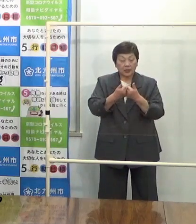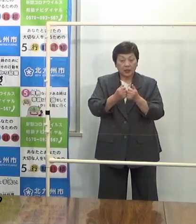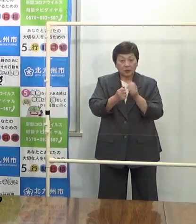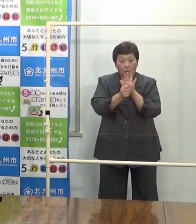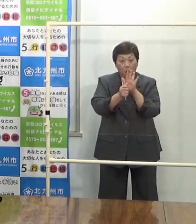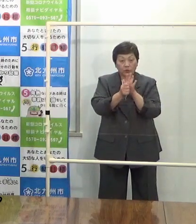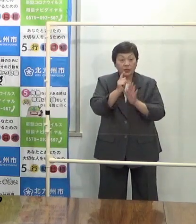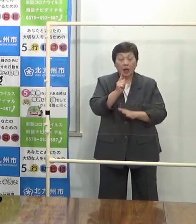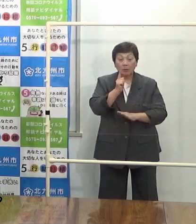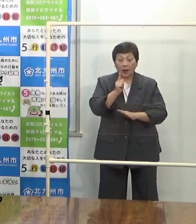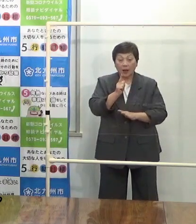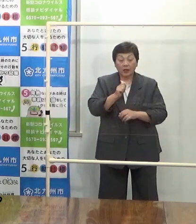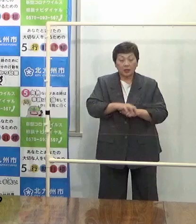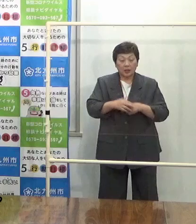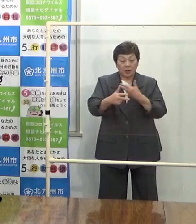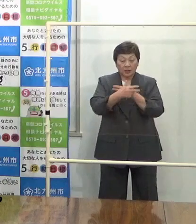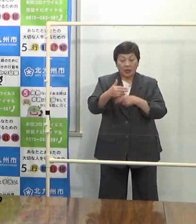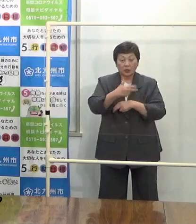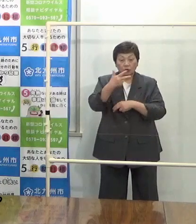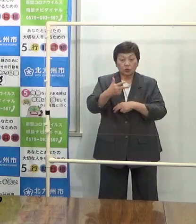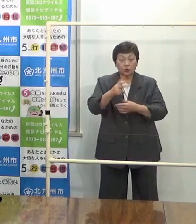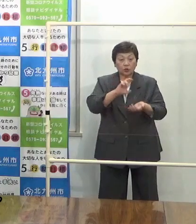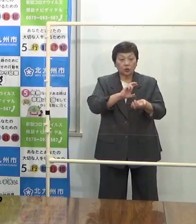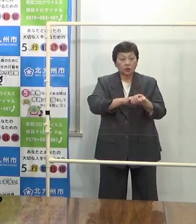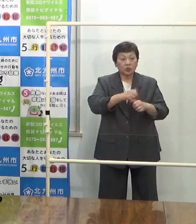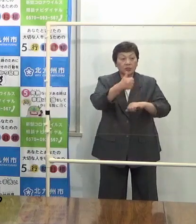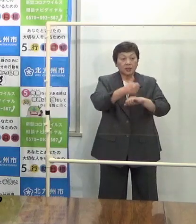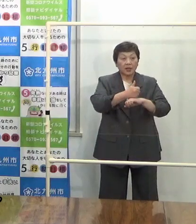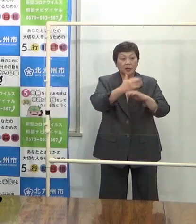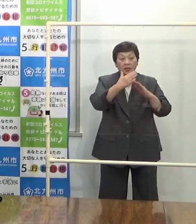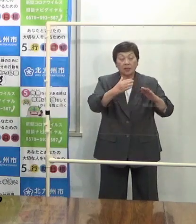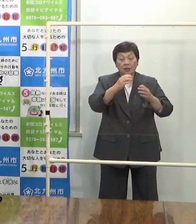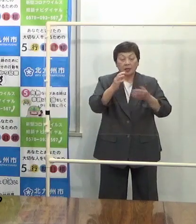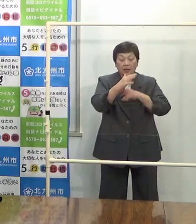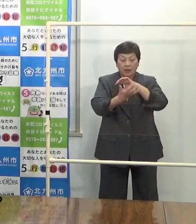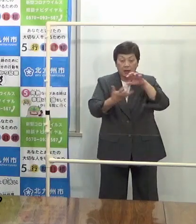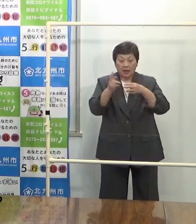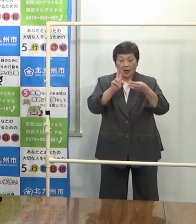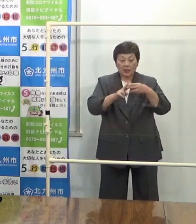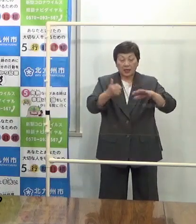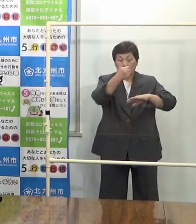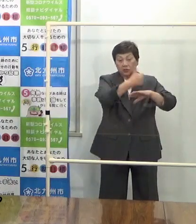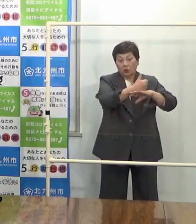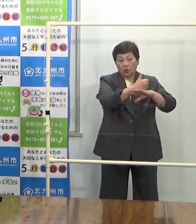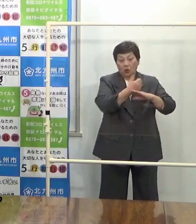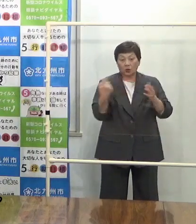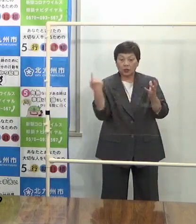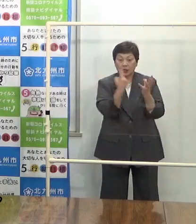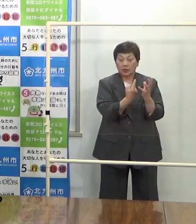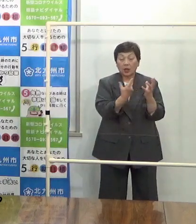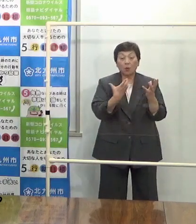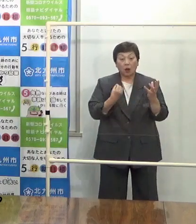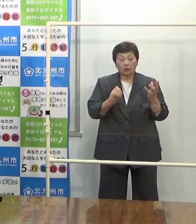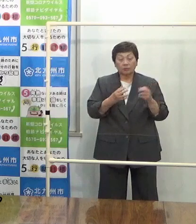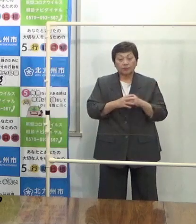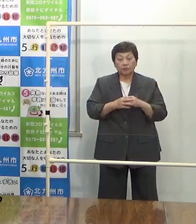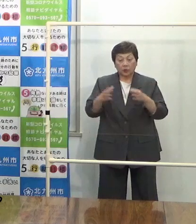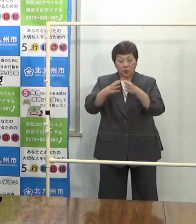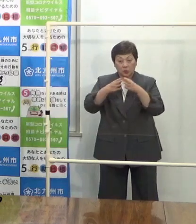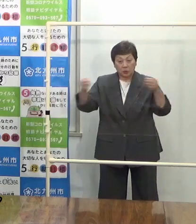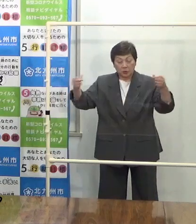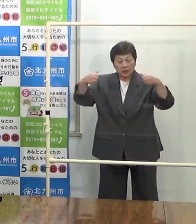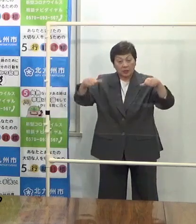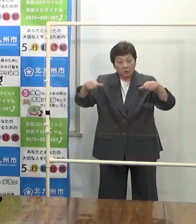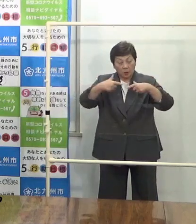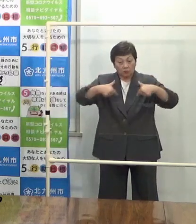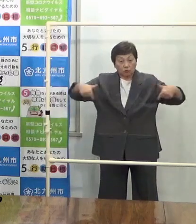といたしまして、北九州市医師会の新井会長にご参加をいただきます。この国家プロジェクトとい